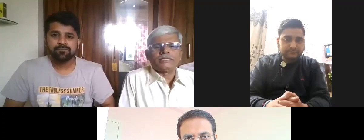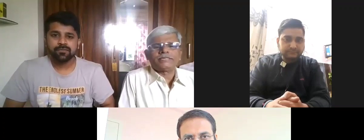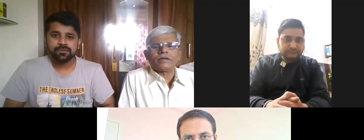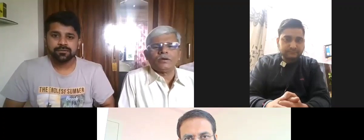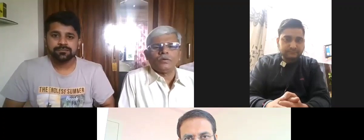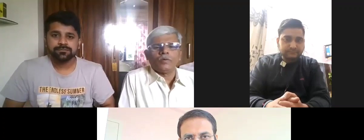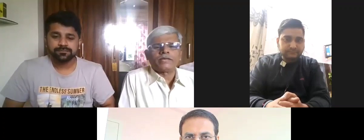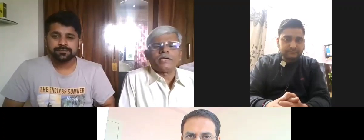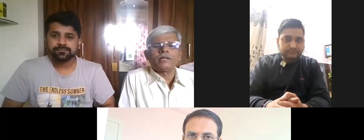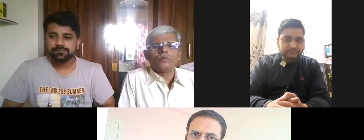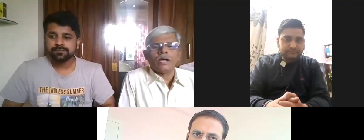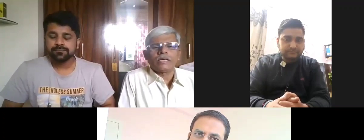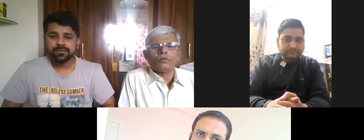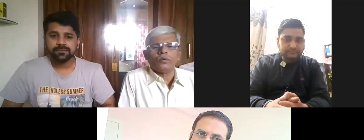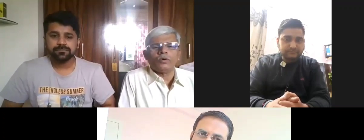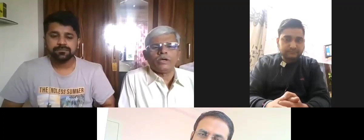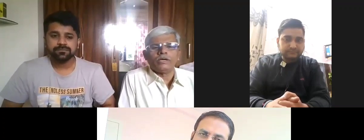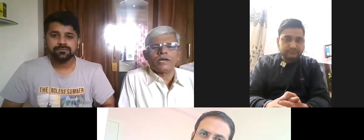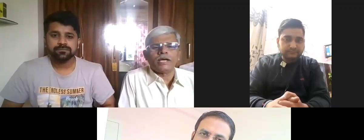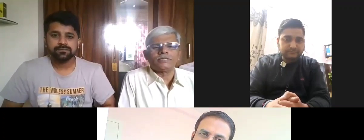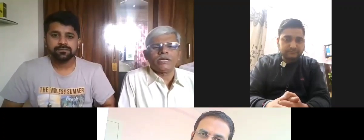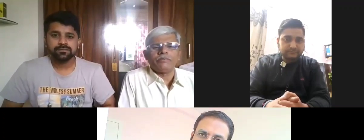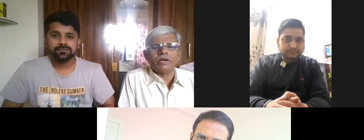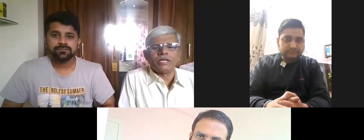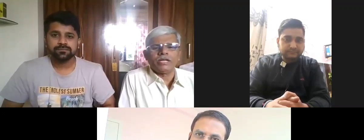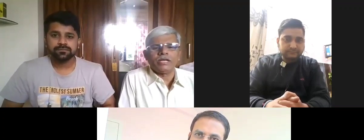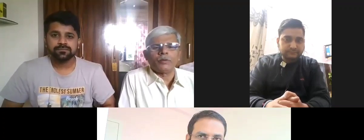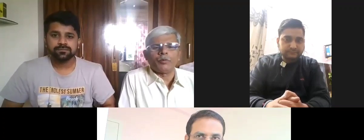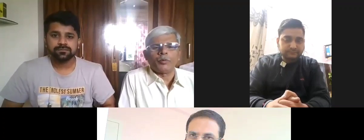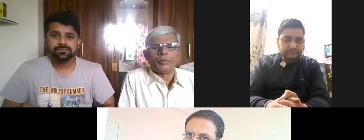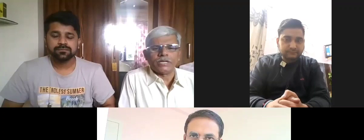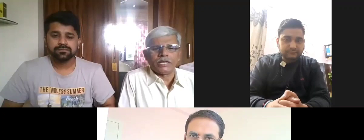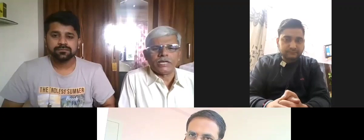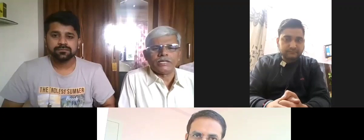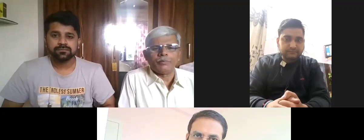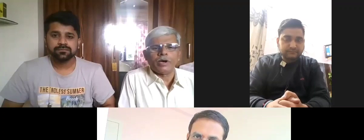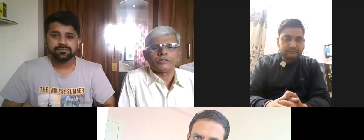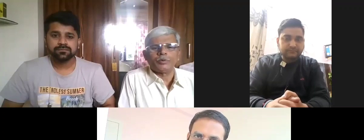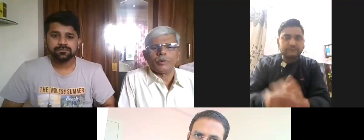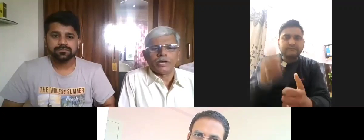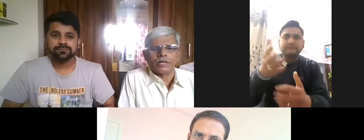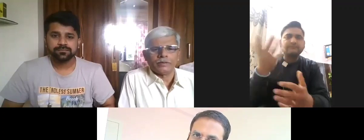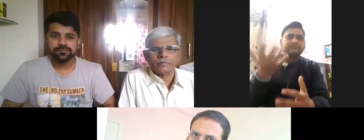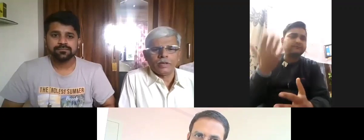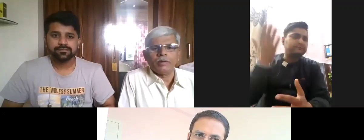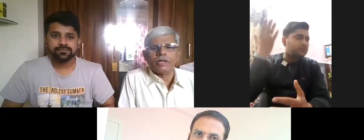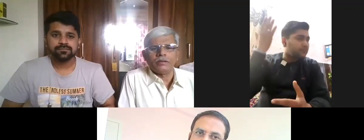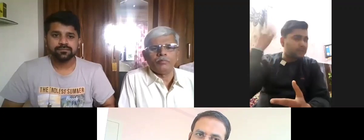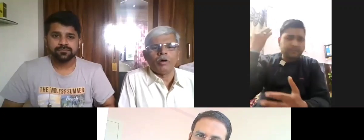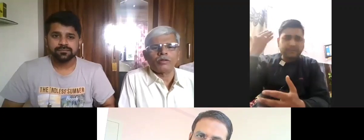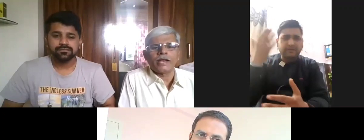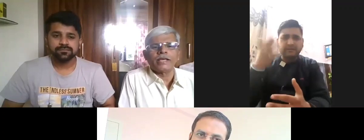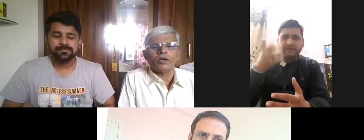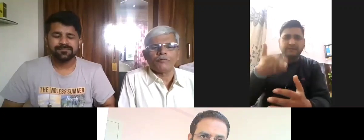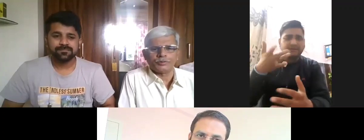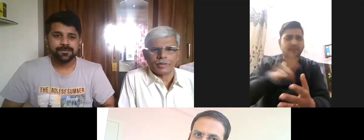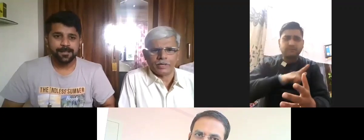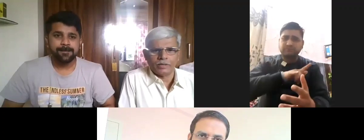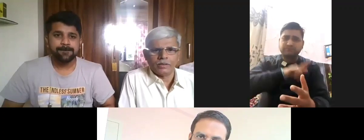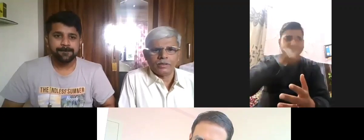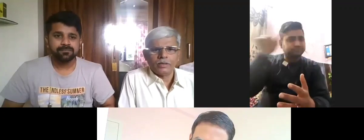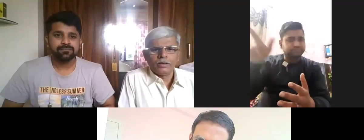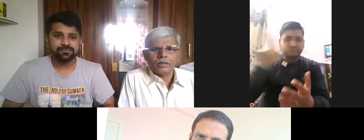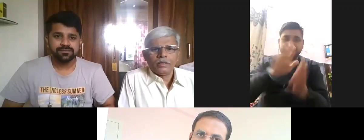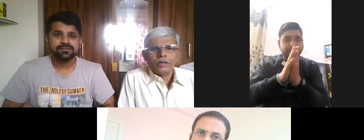सर एक ऐसा वाकियात हुआ कि वो इंटरनेशनल इवेंट के लिए एयरपोर्ट पे चले गए थे पासपोर्ट बनाने हमारे थाना के ऑफिस